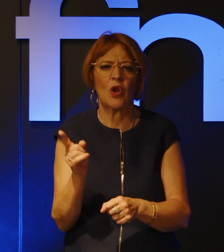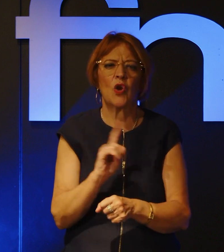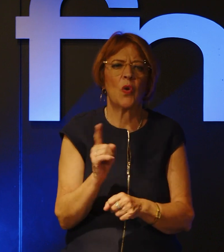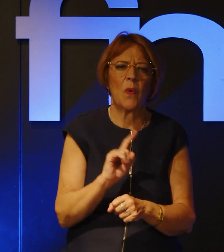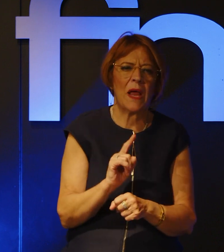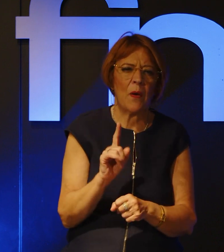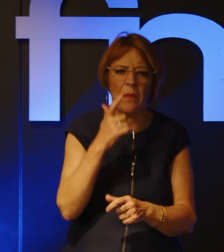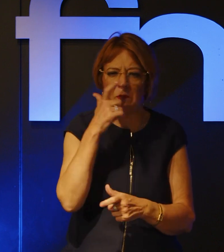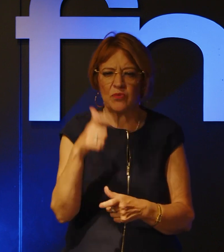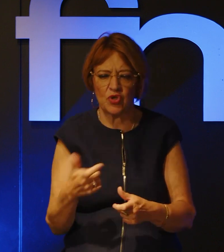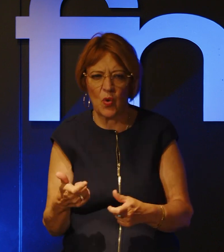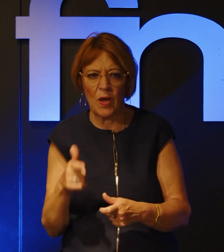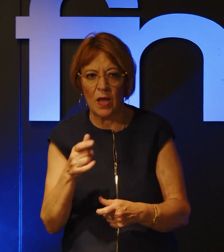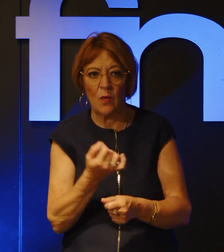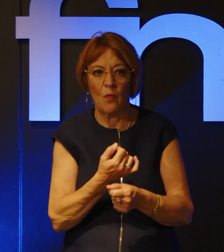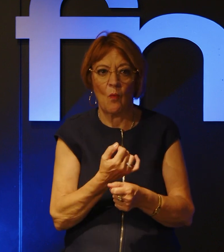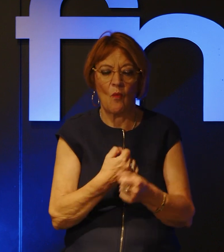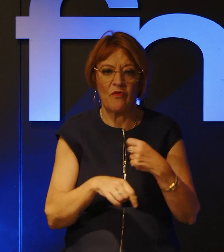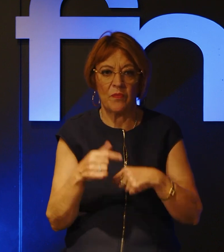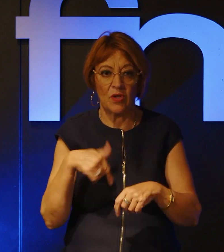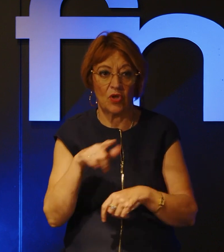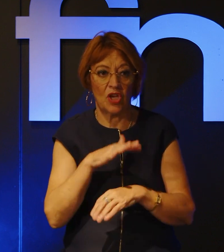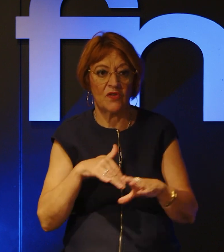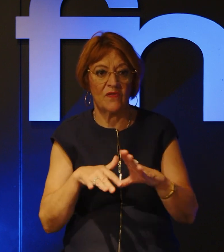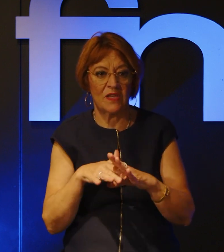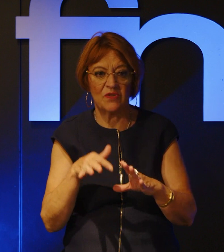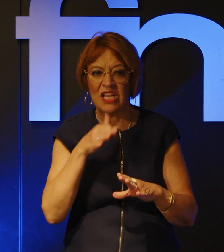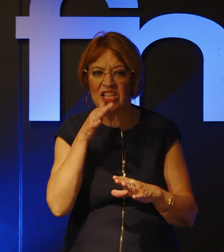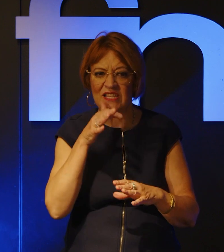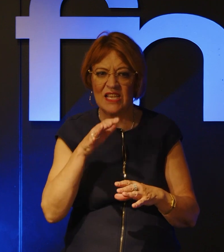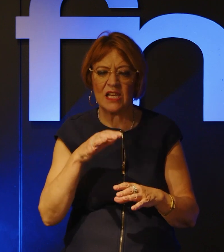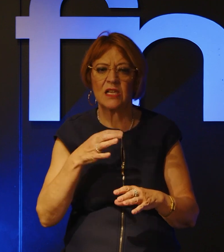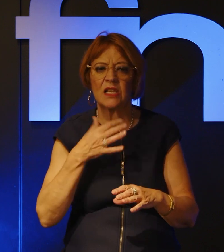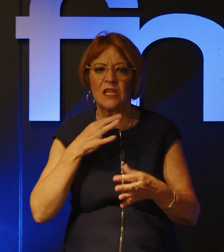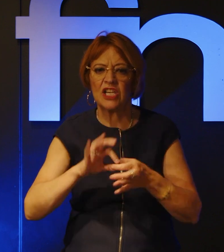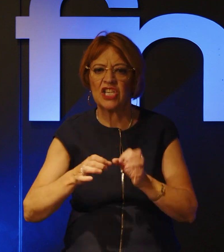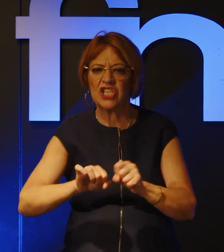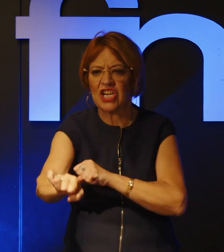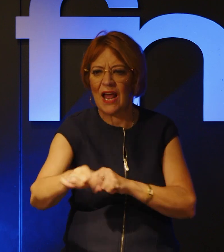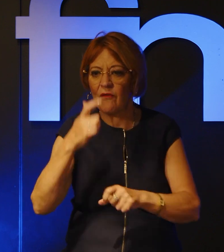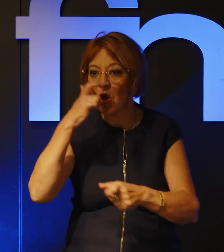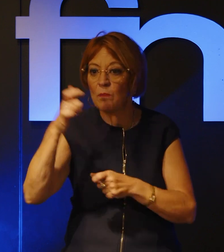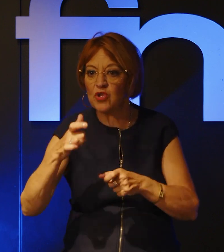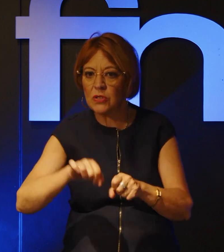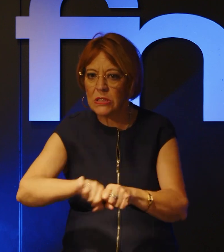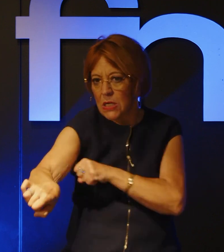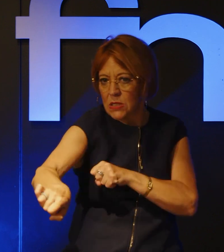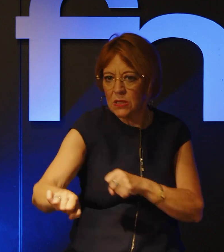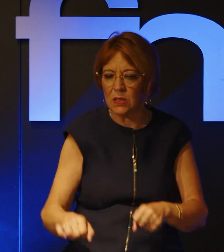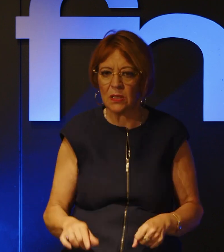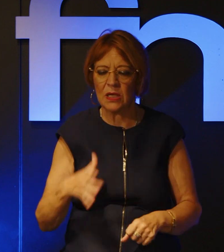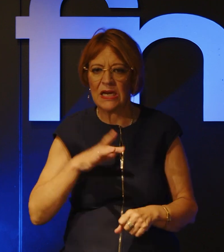uma pessoa não é daí que este movimento recente que nós fazemos em Não Dizer escravo mas pessoa escravizada significa que algo